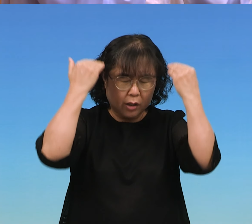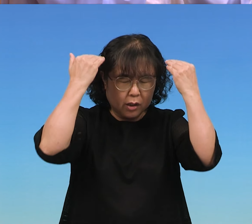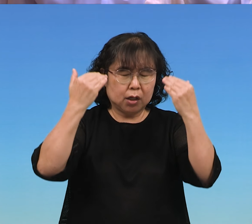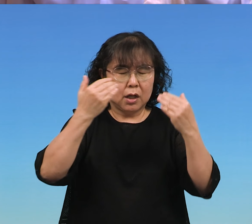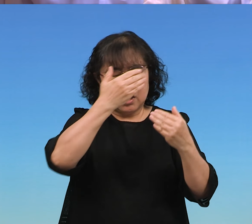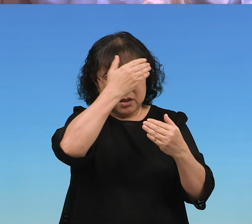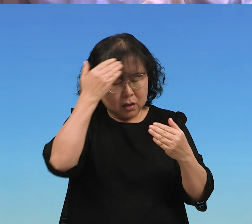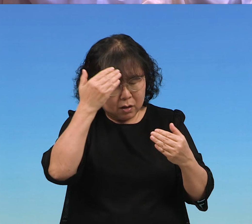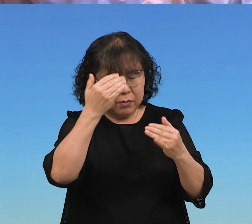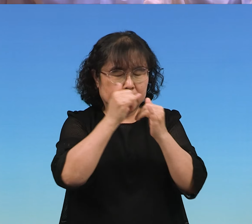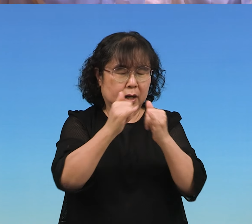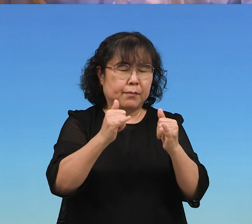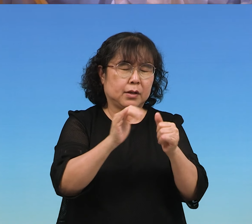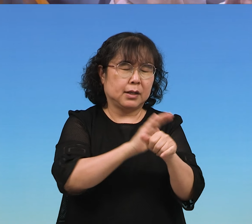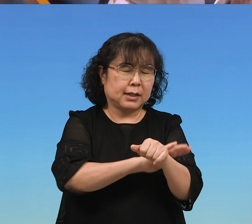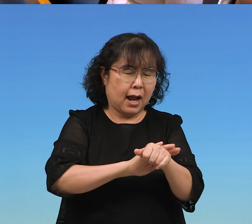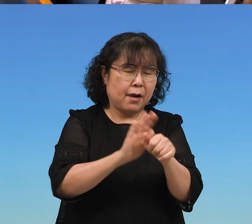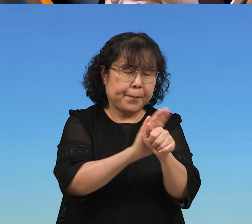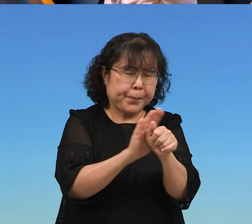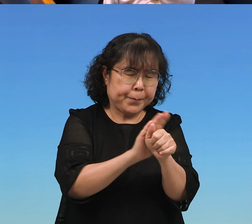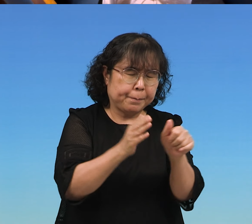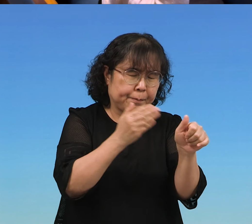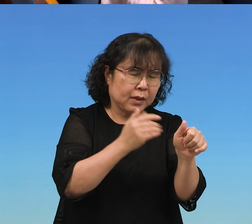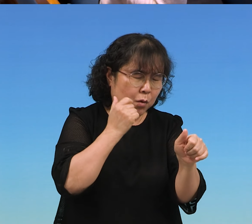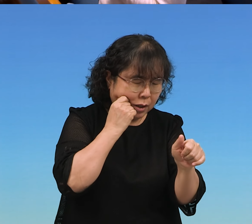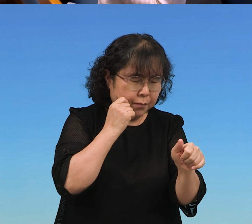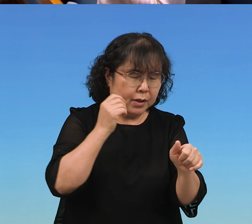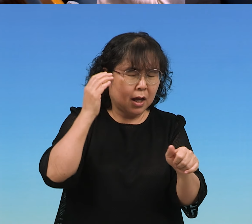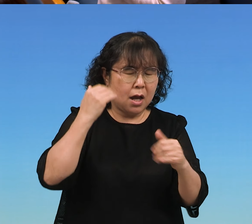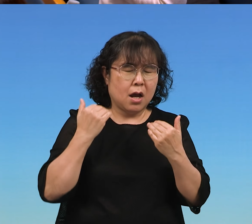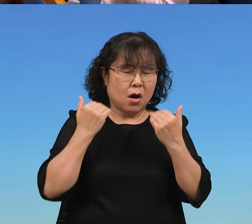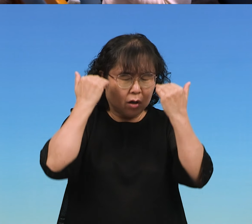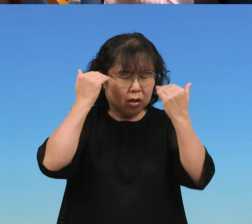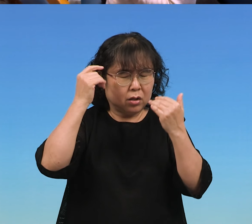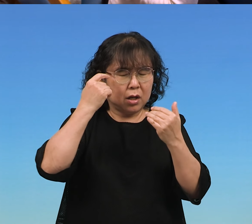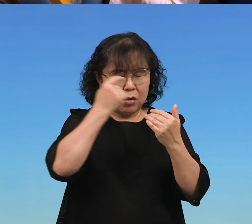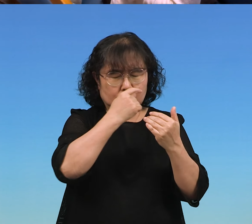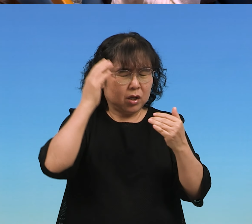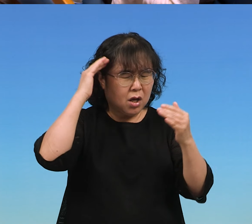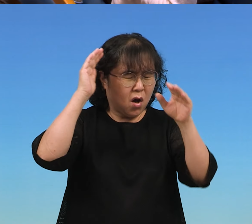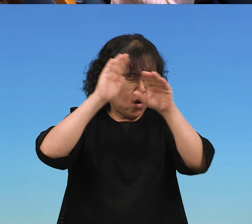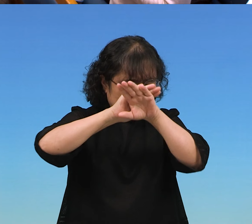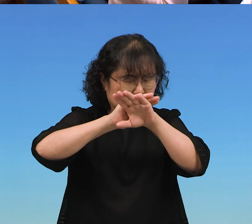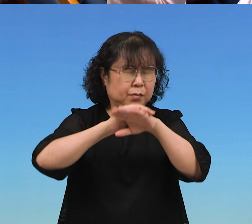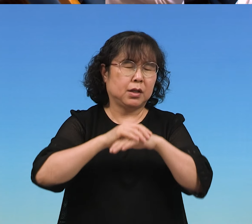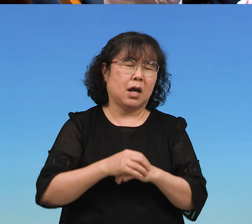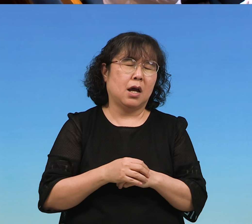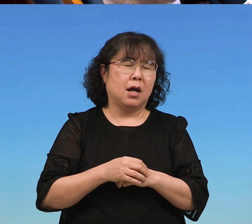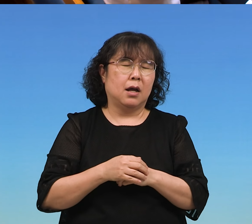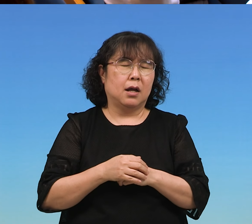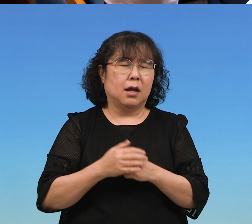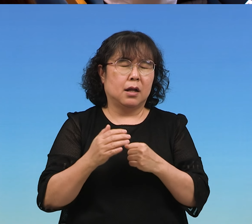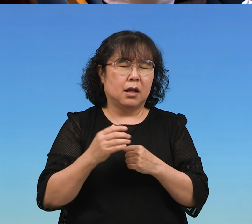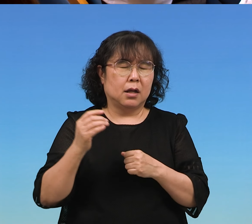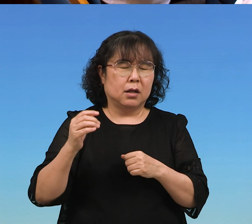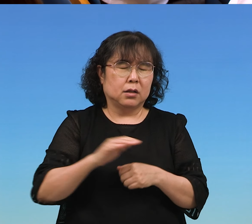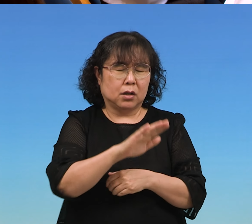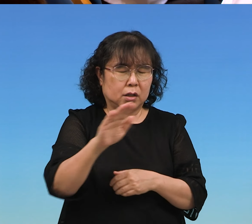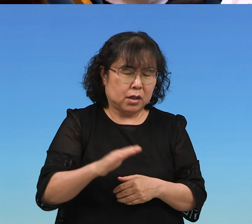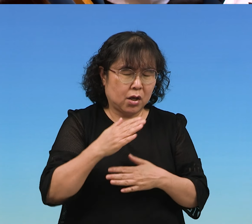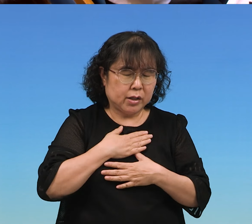못합니다. 우리 아버지 영적으로 우둔합니다. 우리가 눈이 어두웠습니다. 하나님